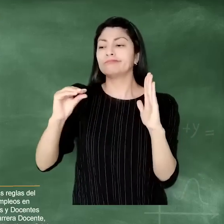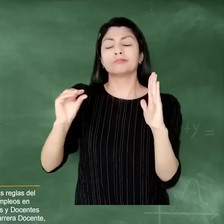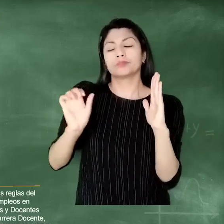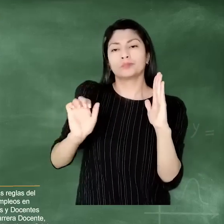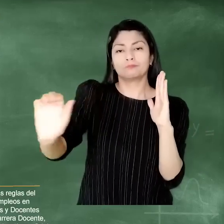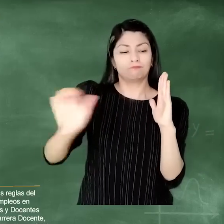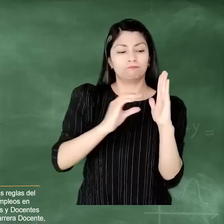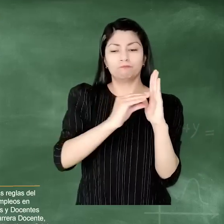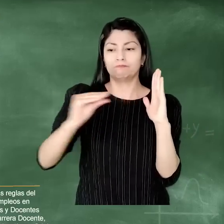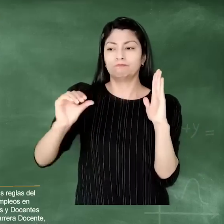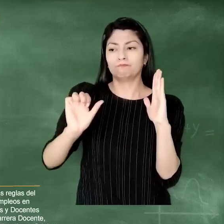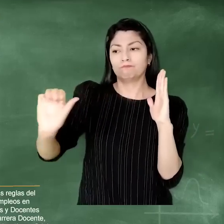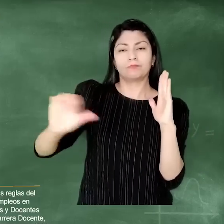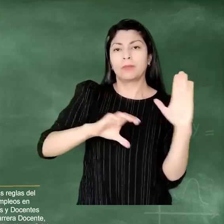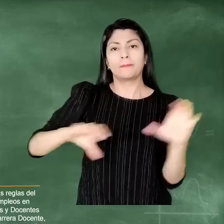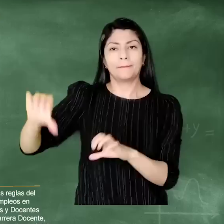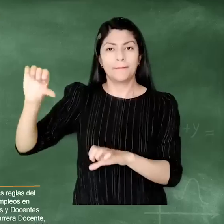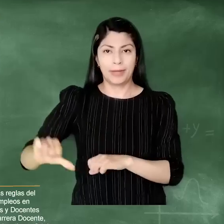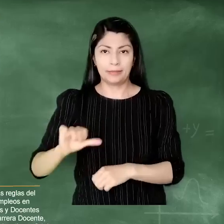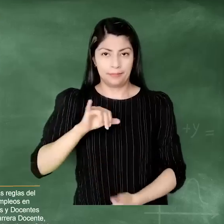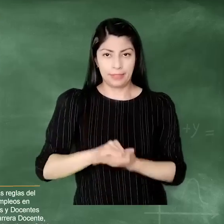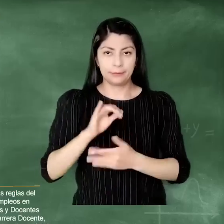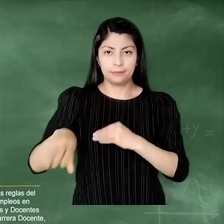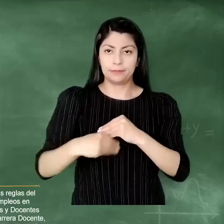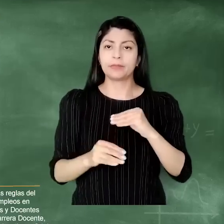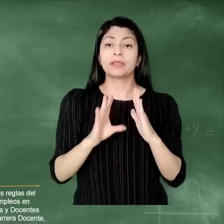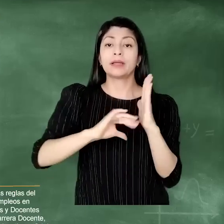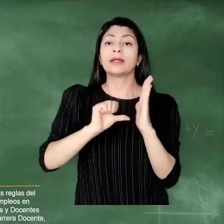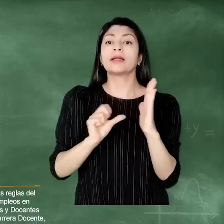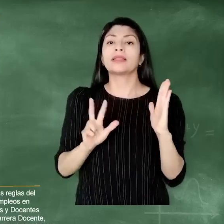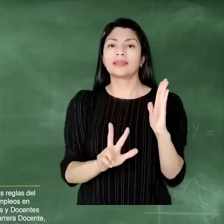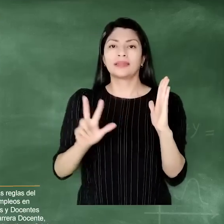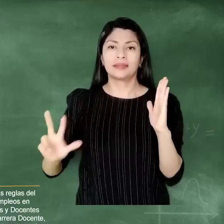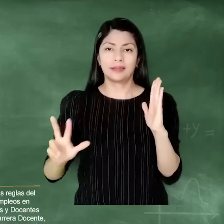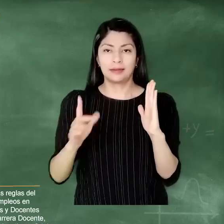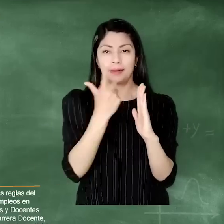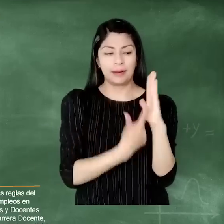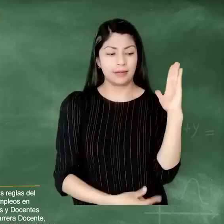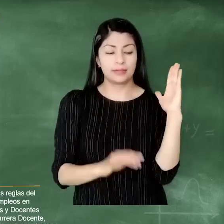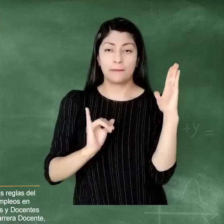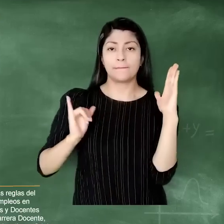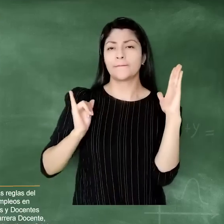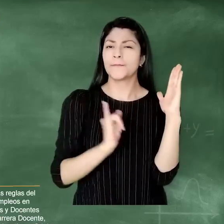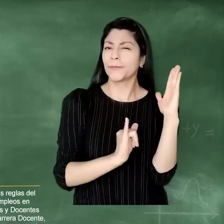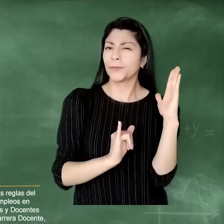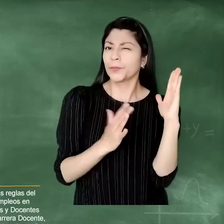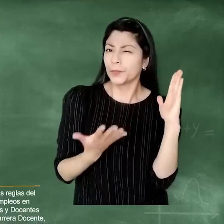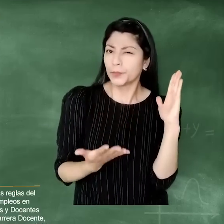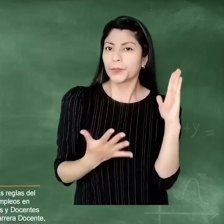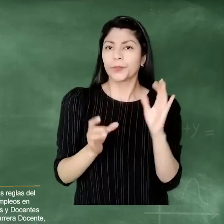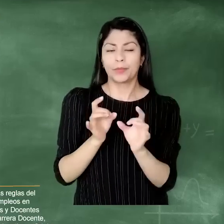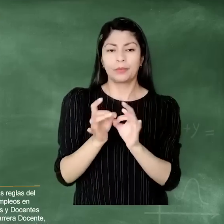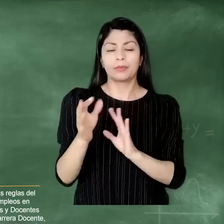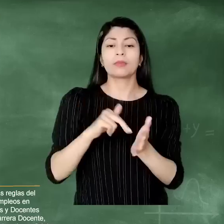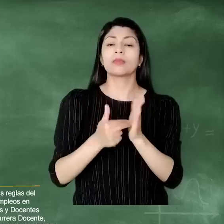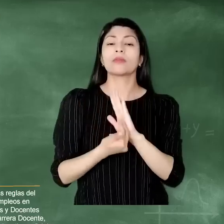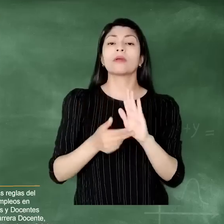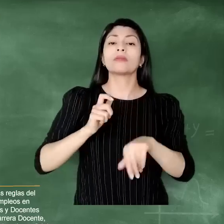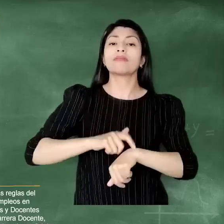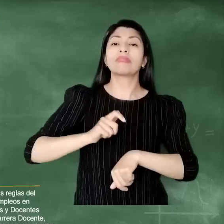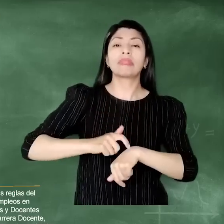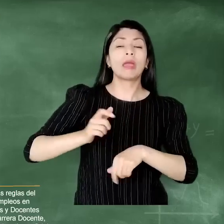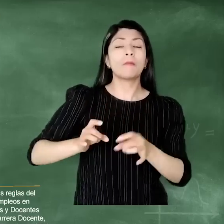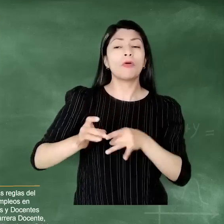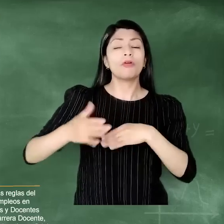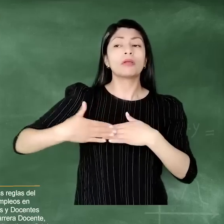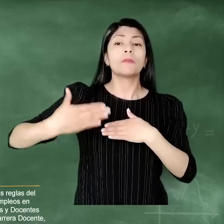acto administrativo que la modifique. Artículo 33. Vigencia de las listas de elegibles.